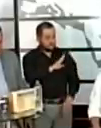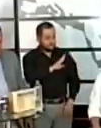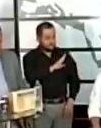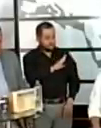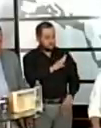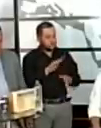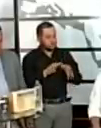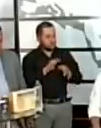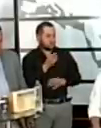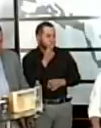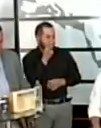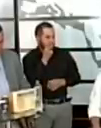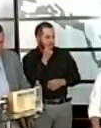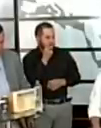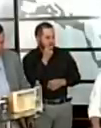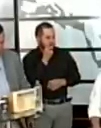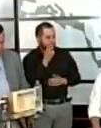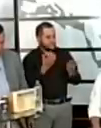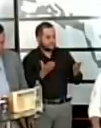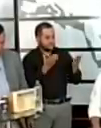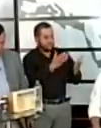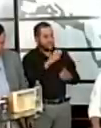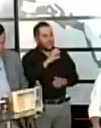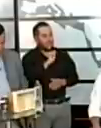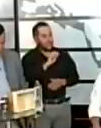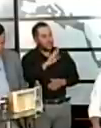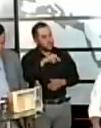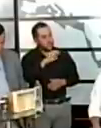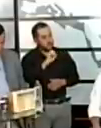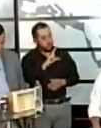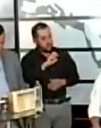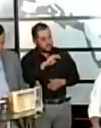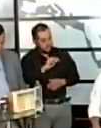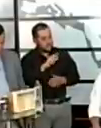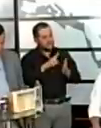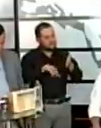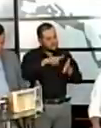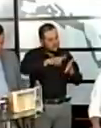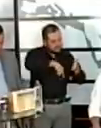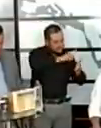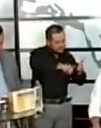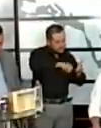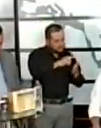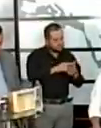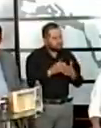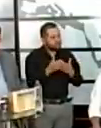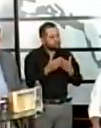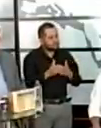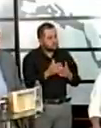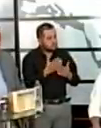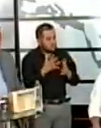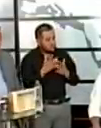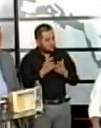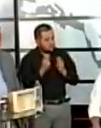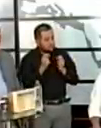municipio de Pereira, a Carolina Bustamante, que va por firmas. Cortico, ¿las entregó